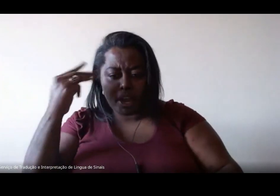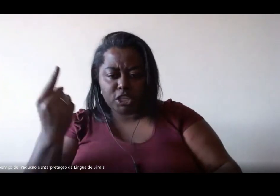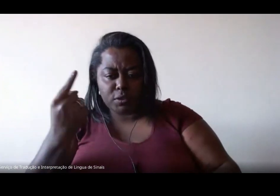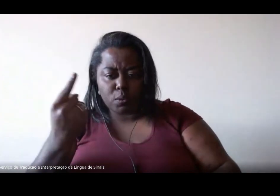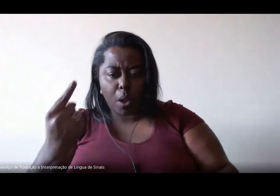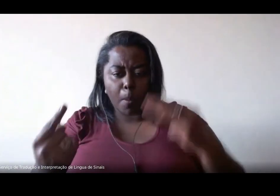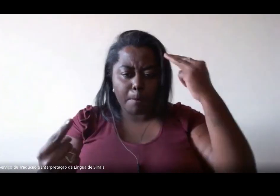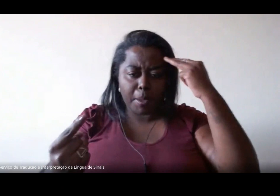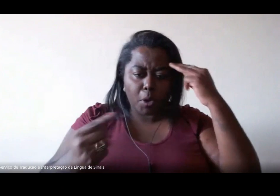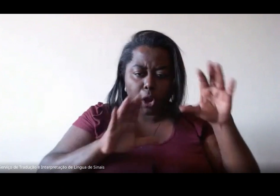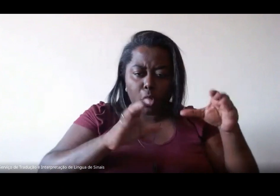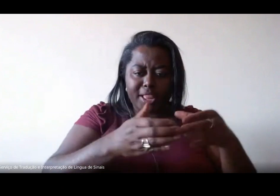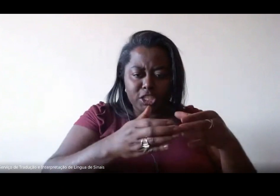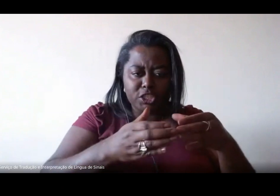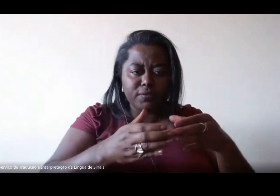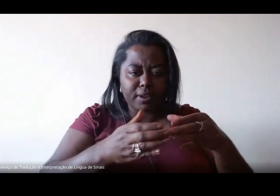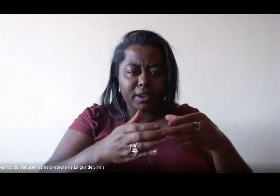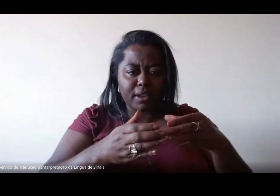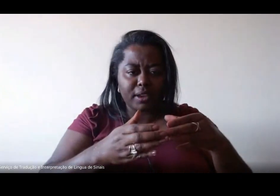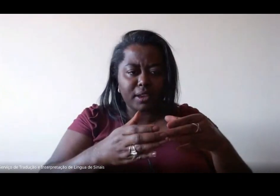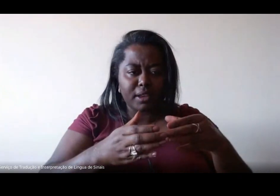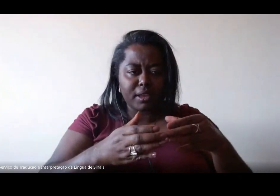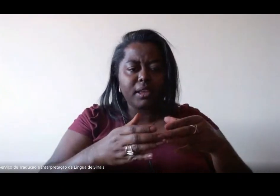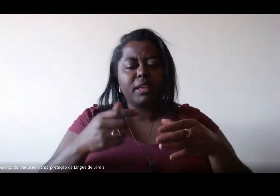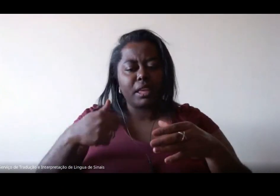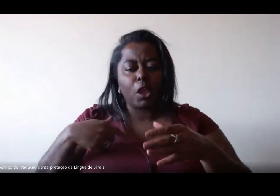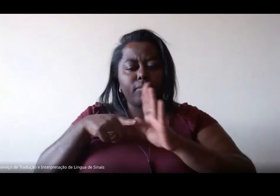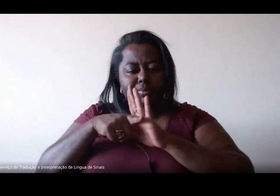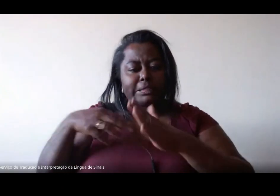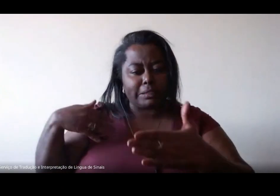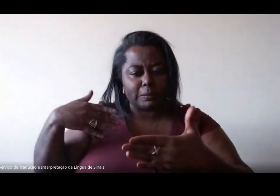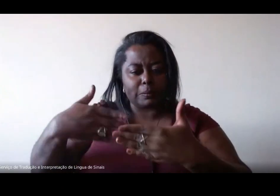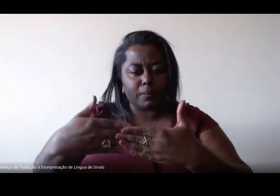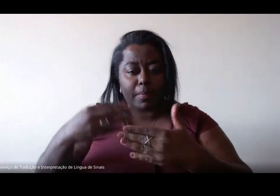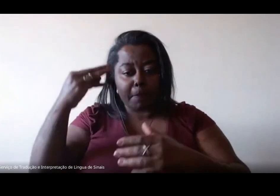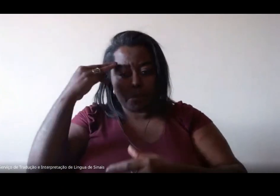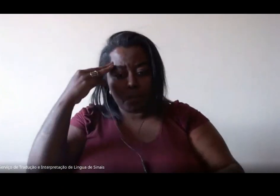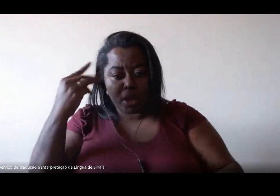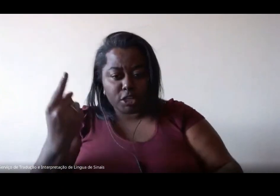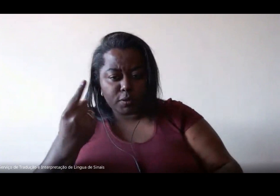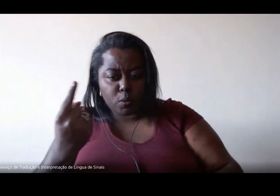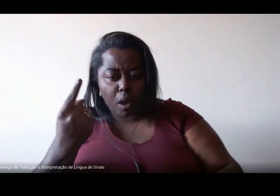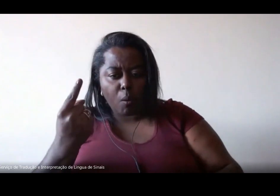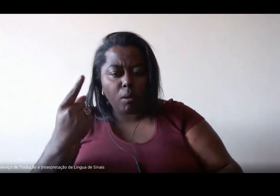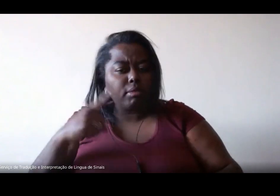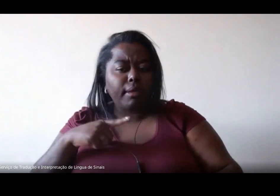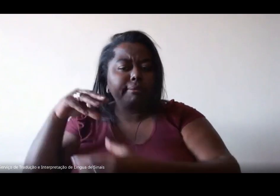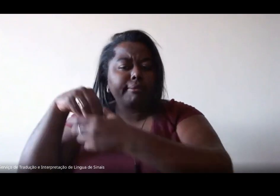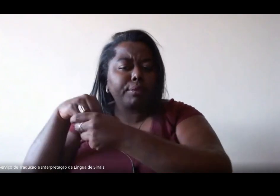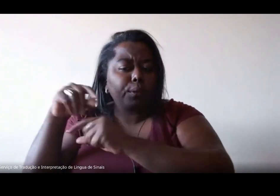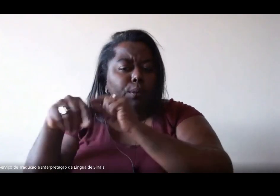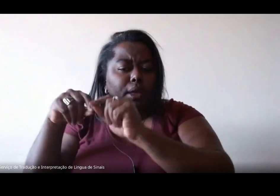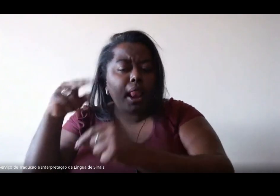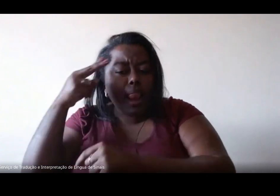entre a memória individual e a memória coletiva, que eu andei procurando ultimamente. A individual é formada